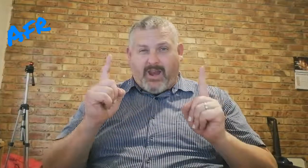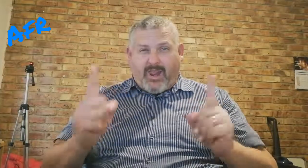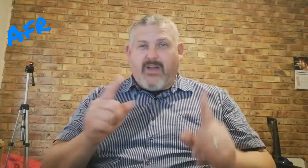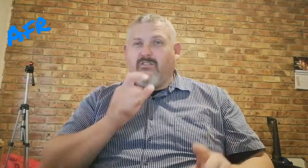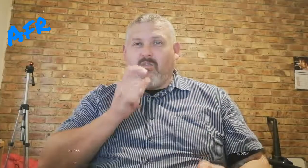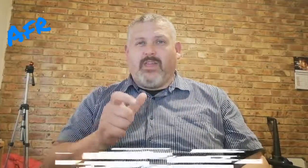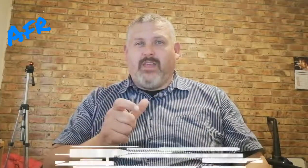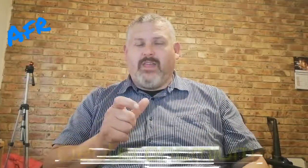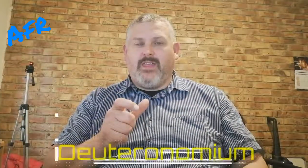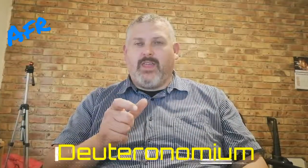lang woord,